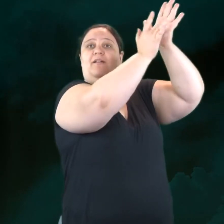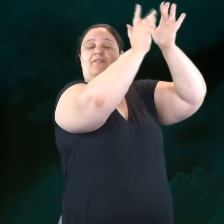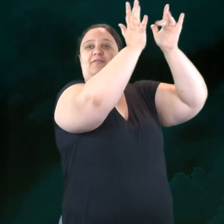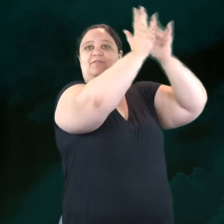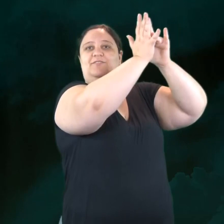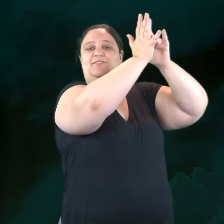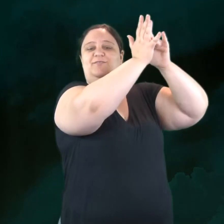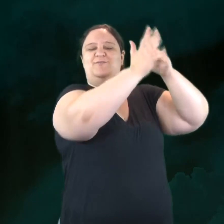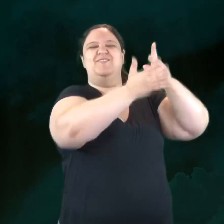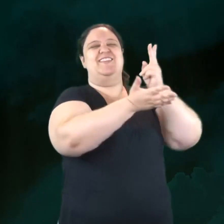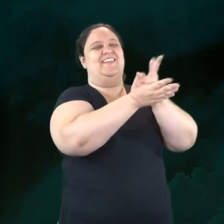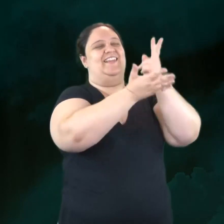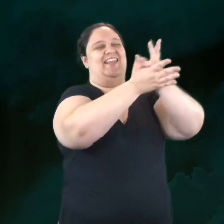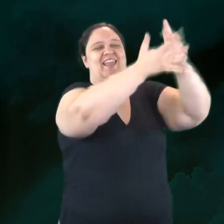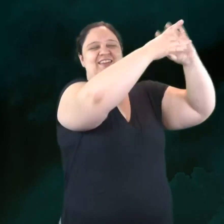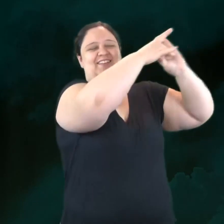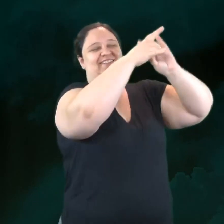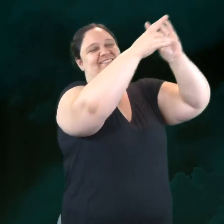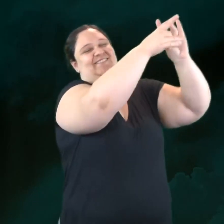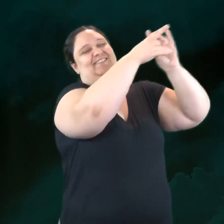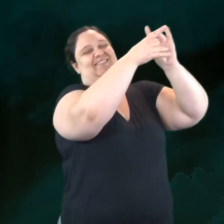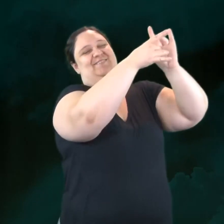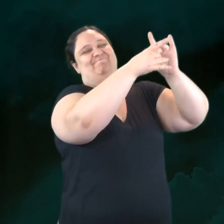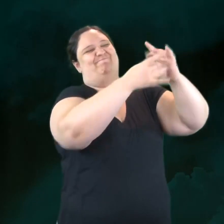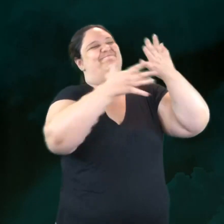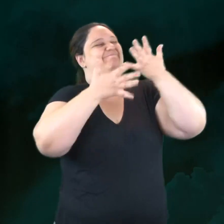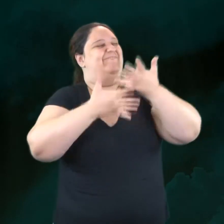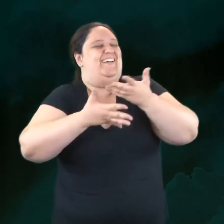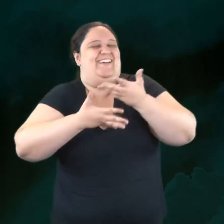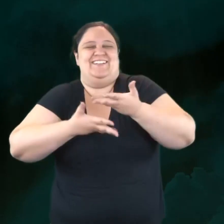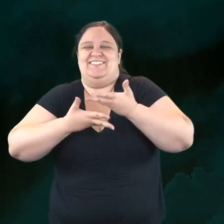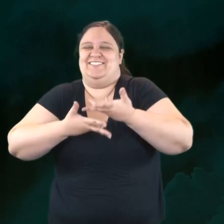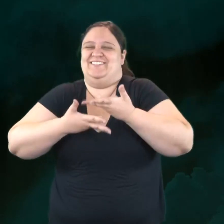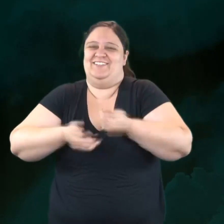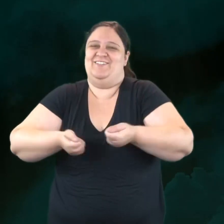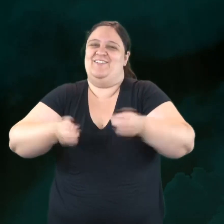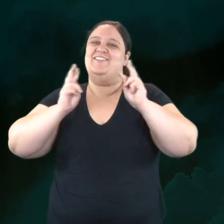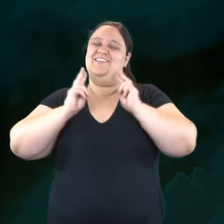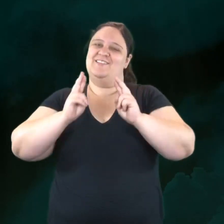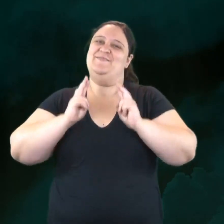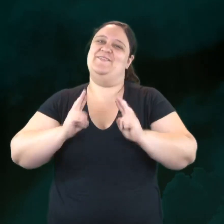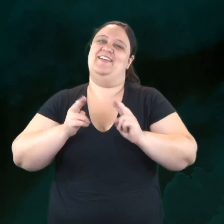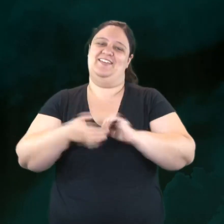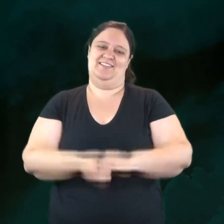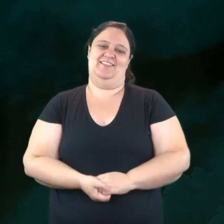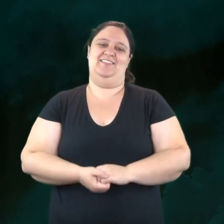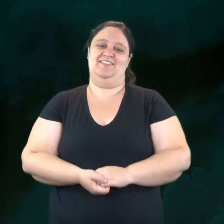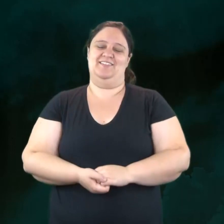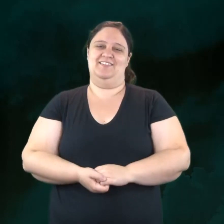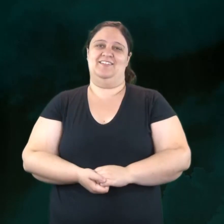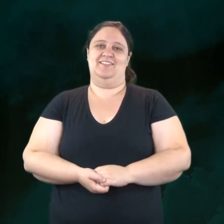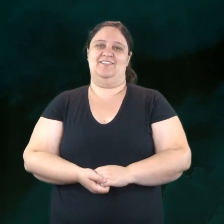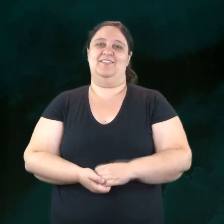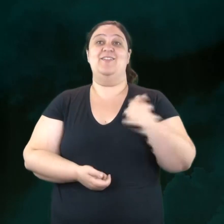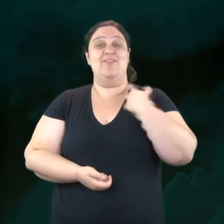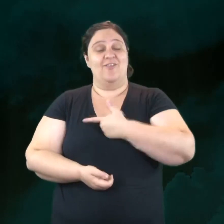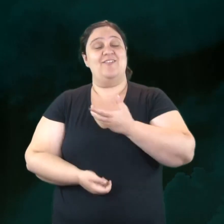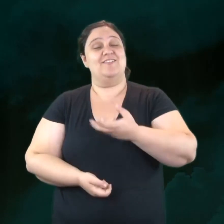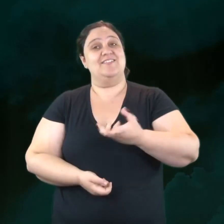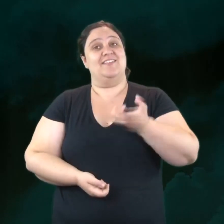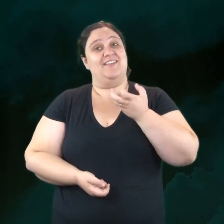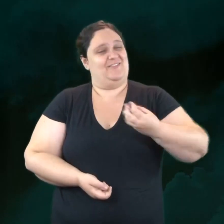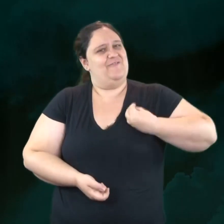para sempre com o Senhor. Irmão, que coisa maravilhosa, essa é a nossa esperança, que nos dá motivo para viver,